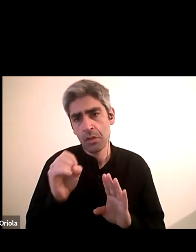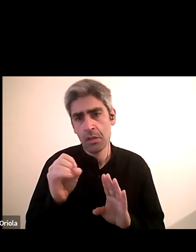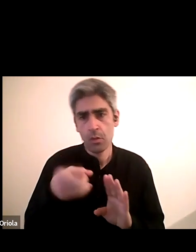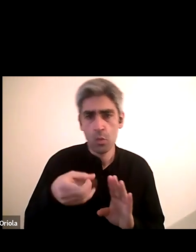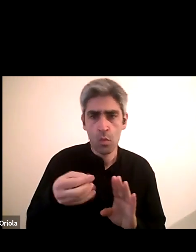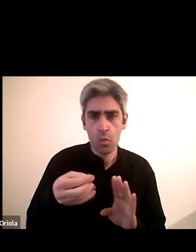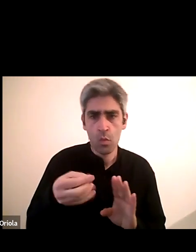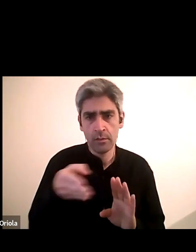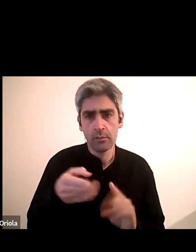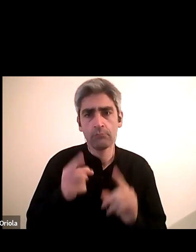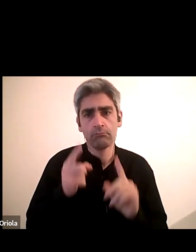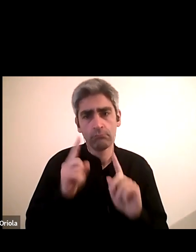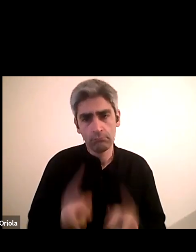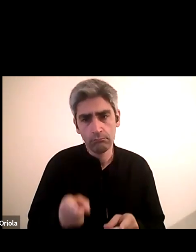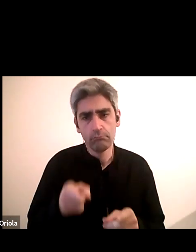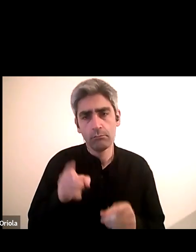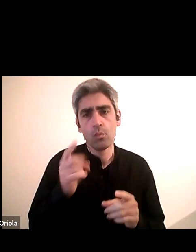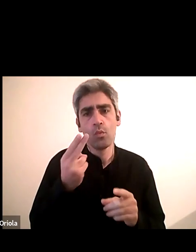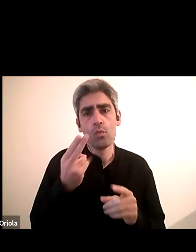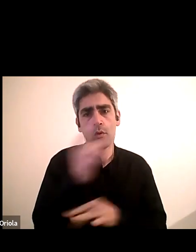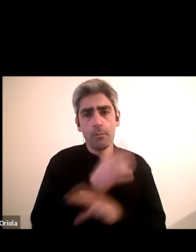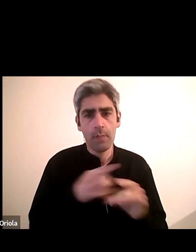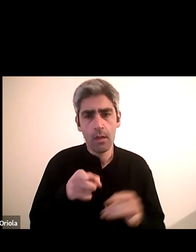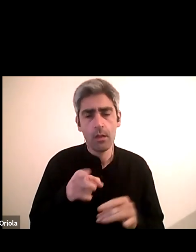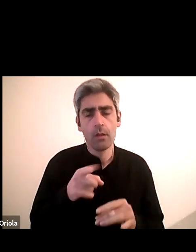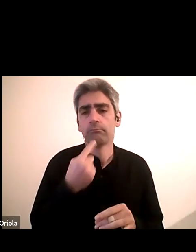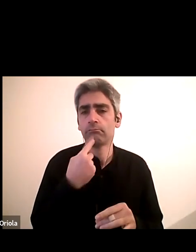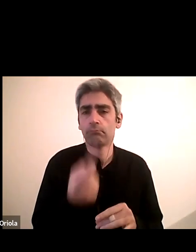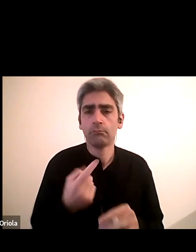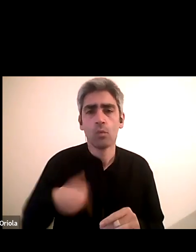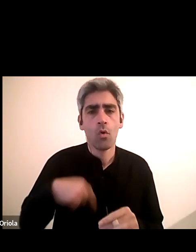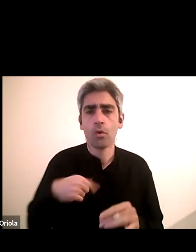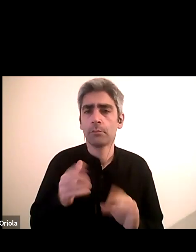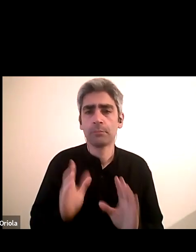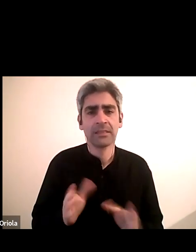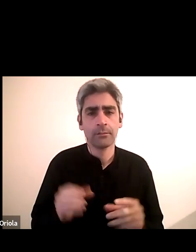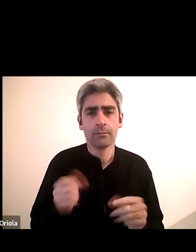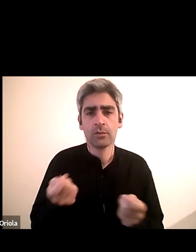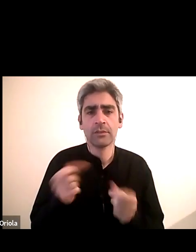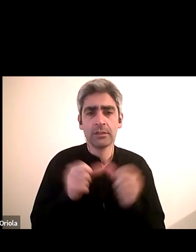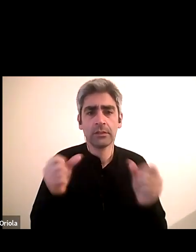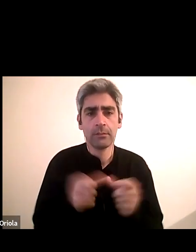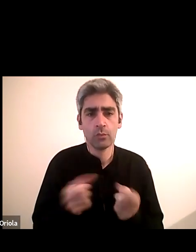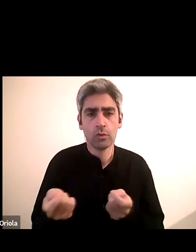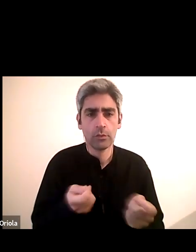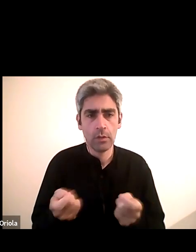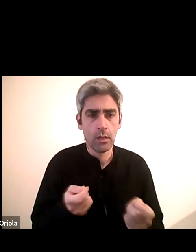90, que a União Europeia e a OIT dizem: nós não precisamos de sistemas de gestão